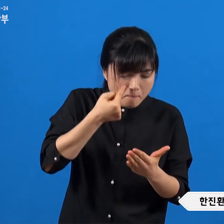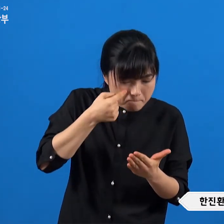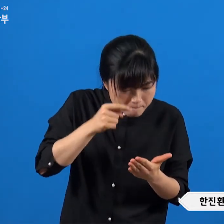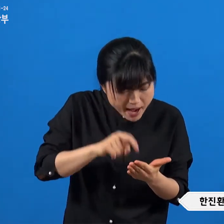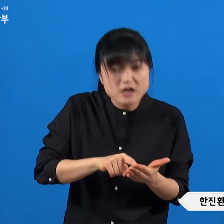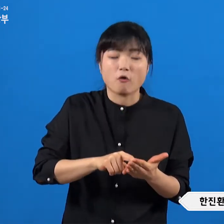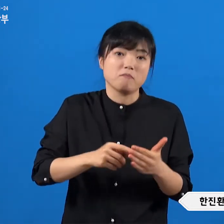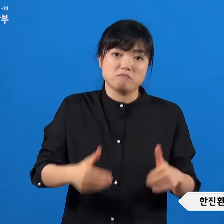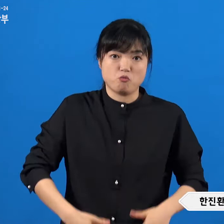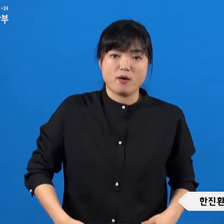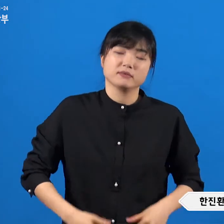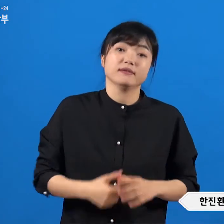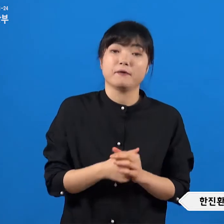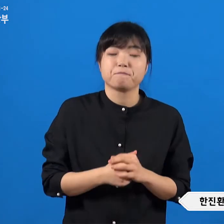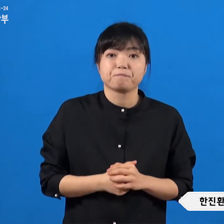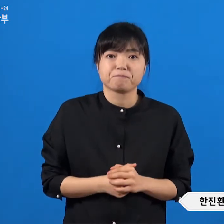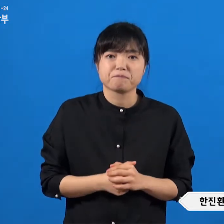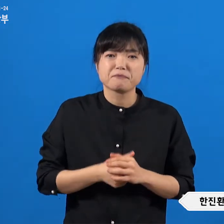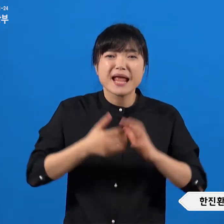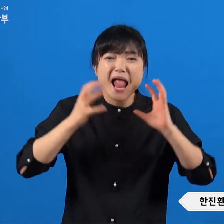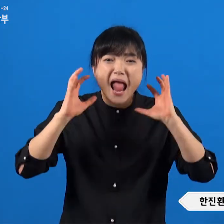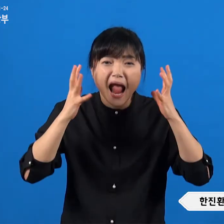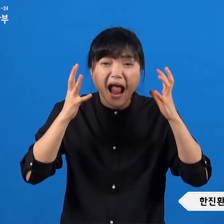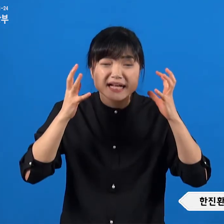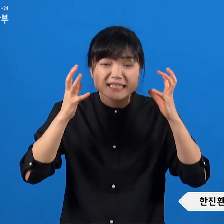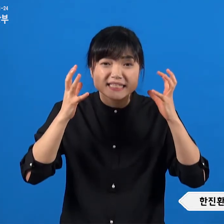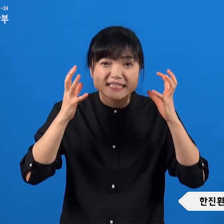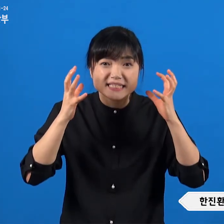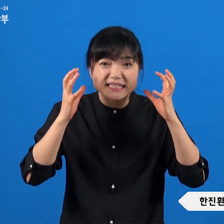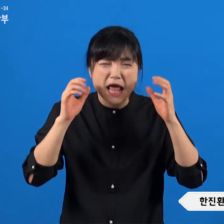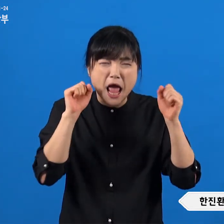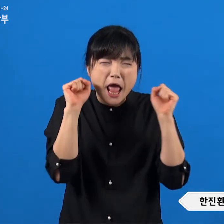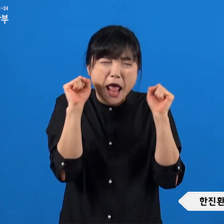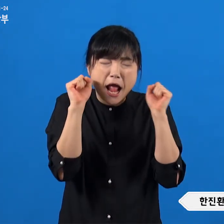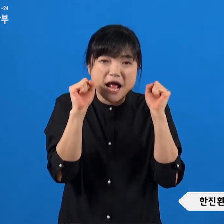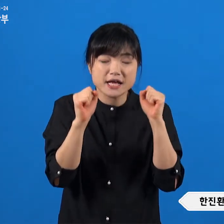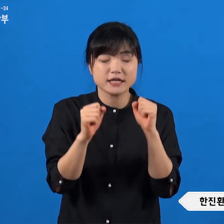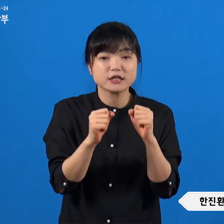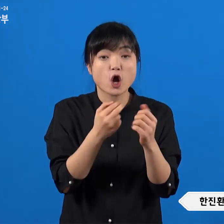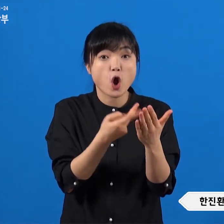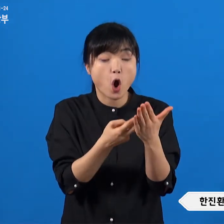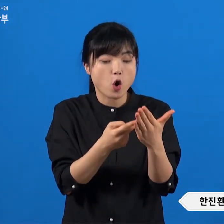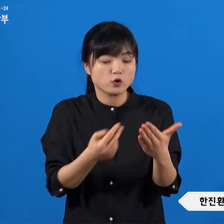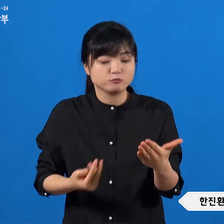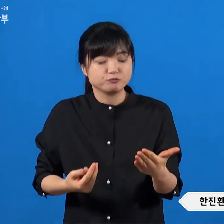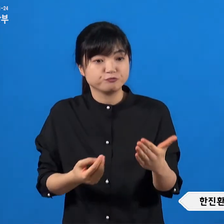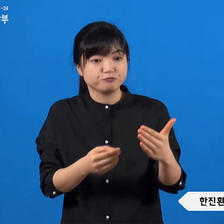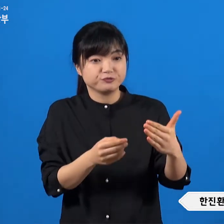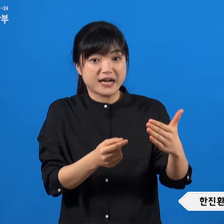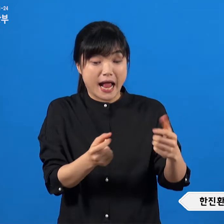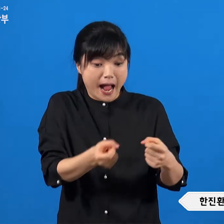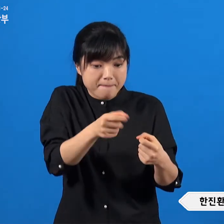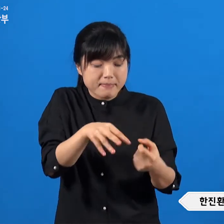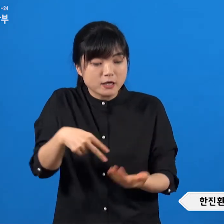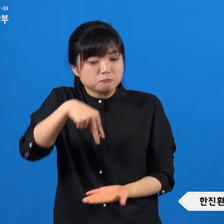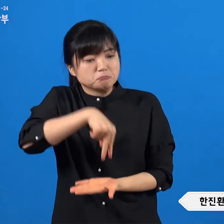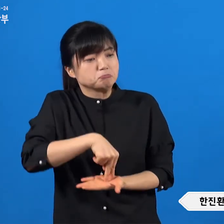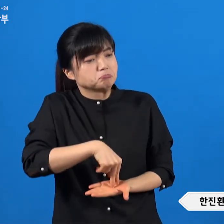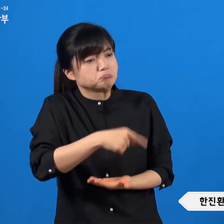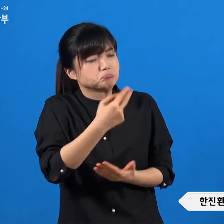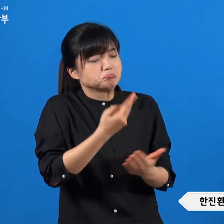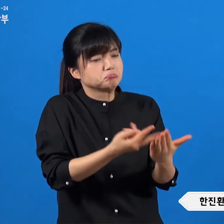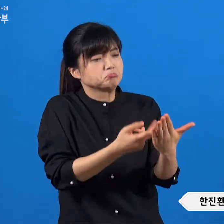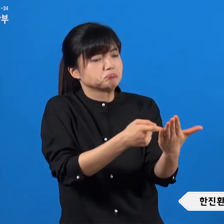합니다. 어린 아기를 거울 앞에 세워 놓으면 아기는 처음에는 거울 속에